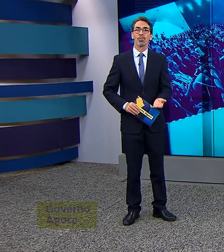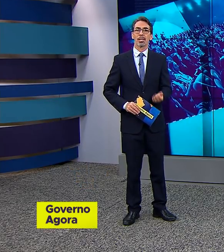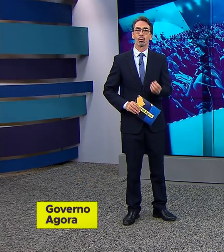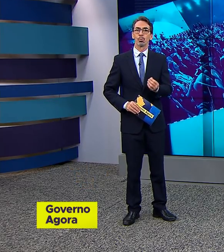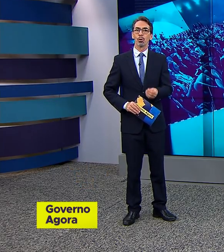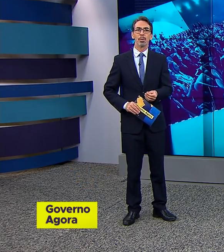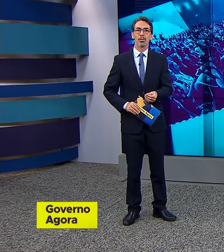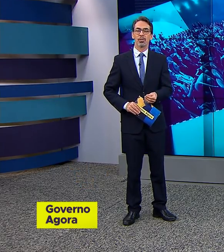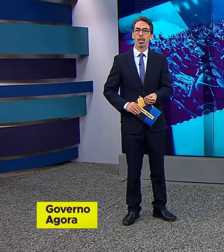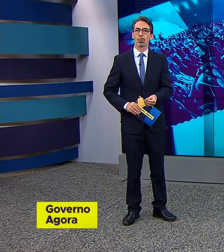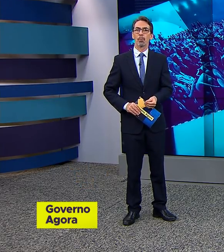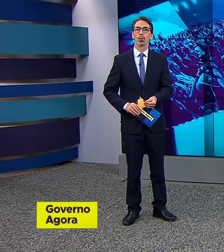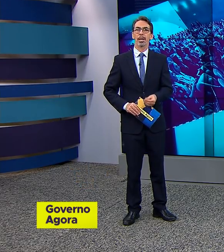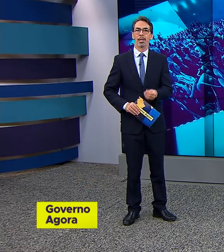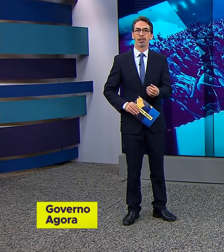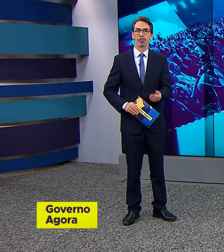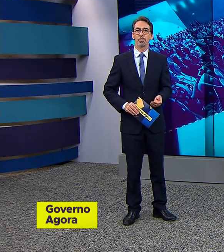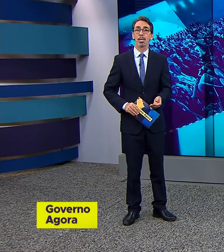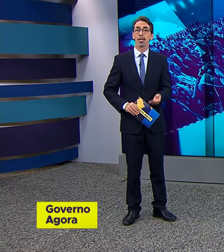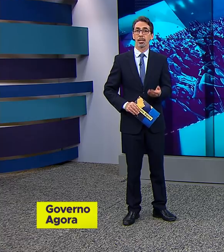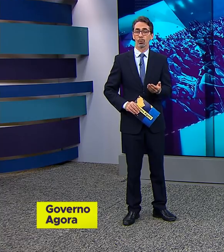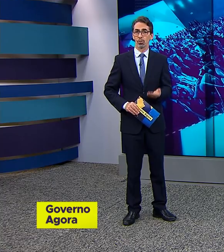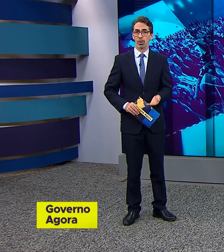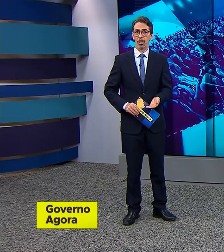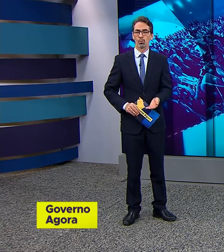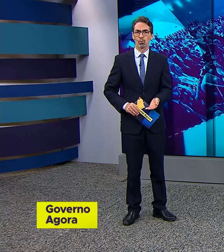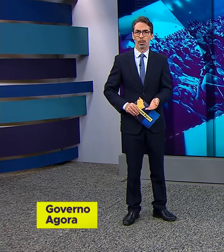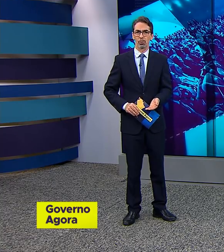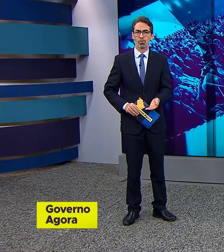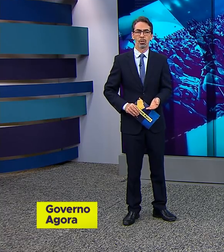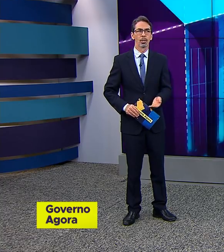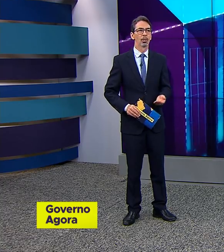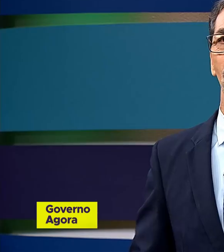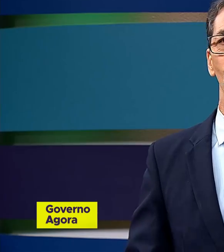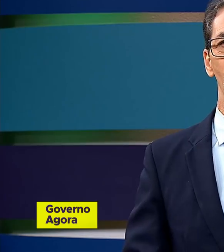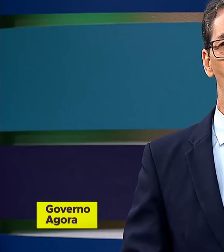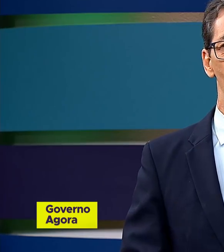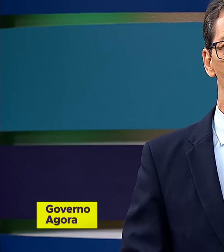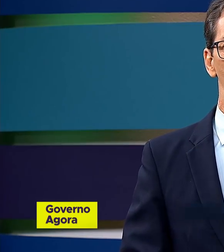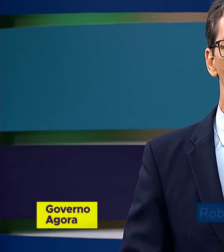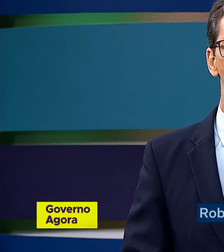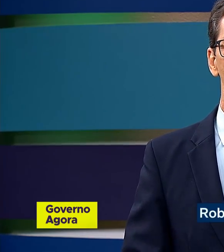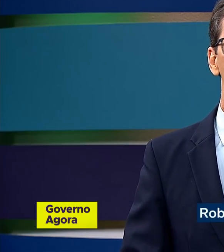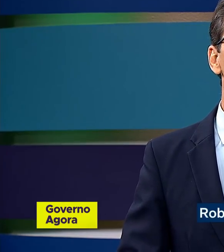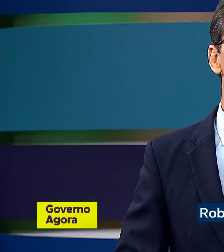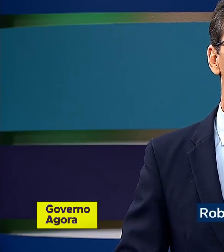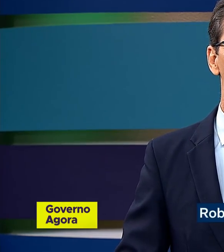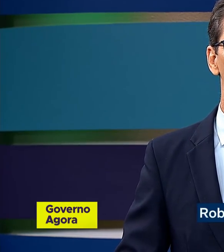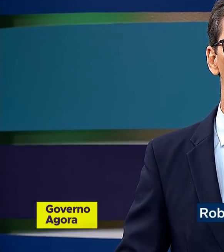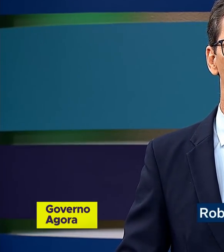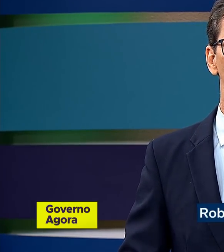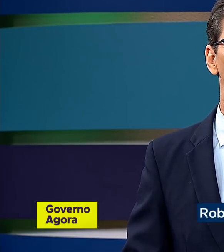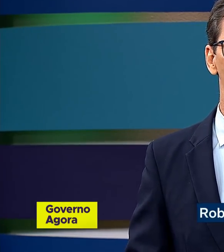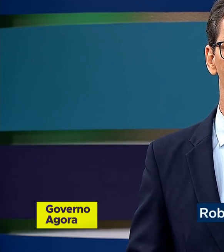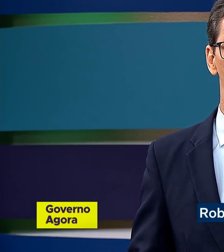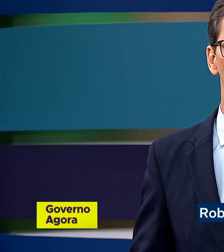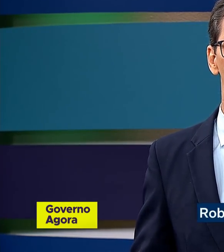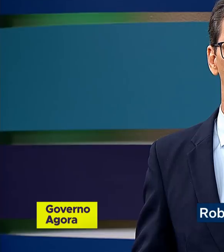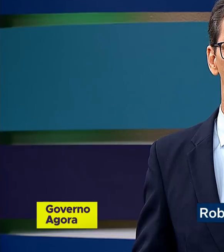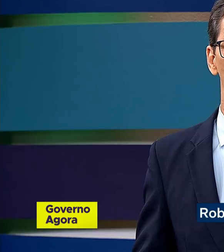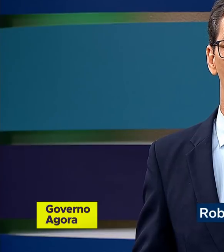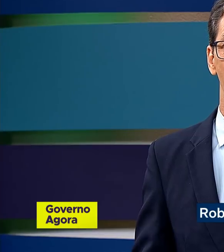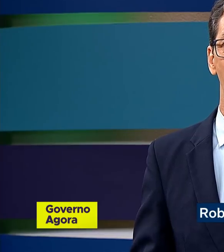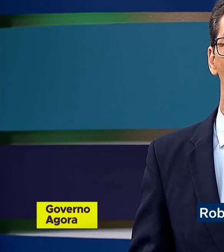Damares Alves assumiu o Ministério da Mulher, da Família e dos Direitos Humanos. No discurso de posse, a ministra afirmou que todas